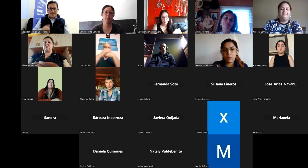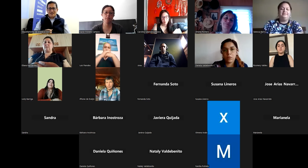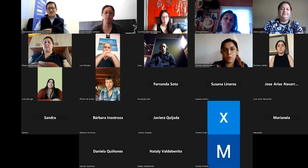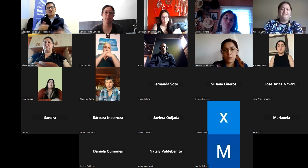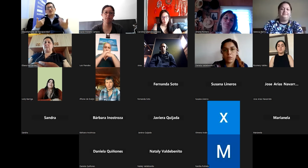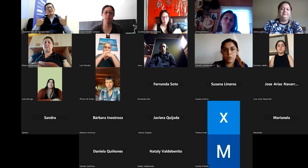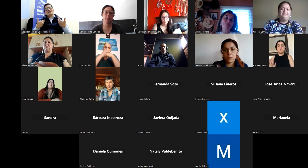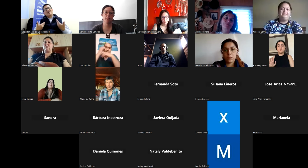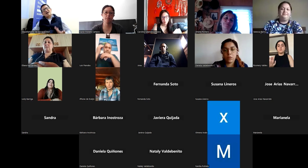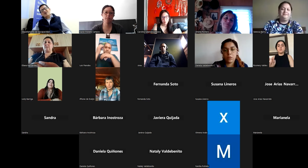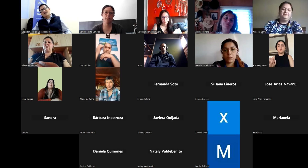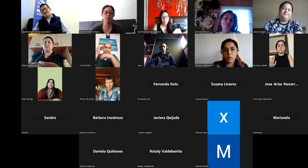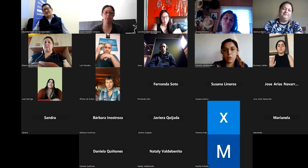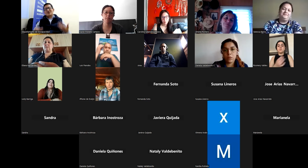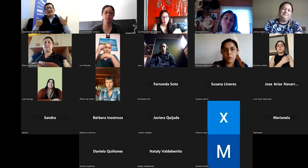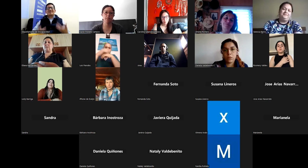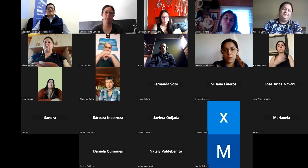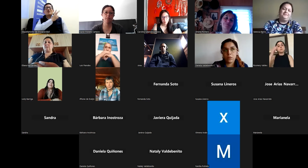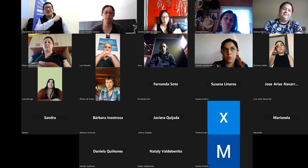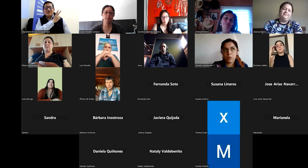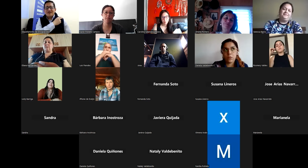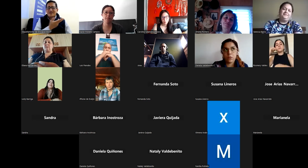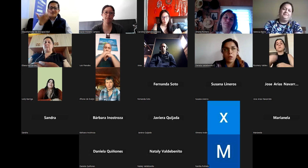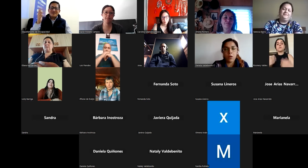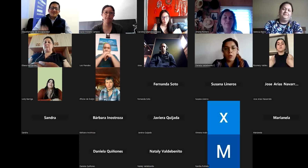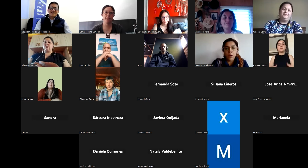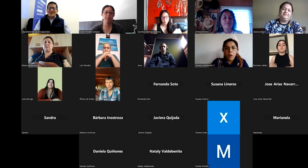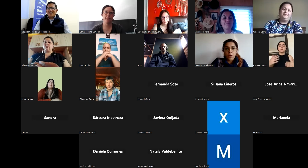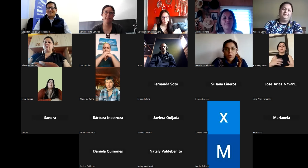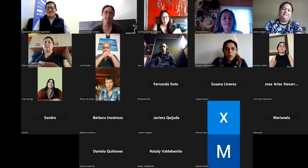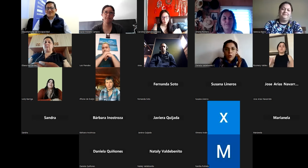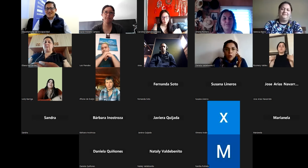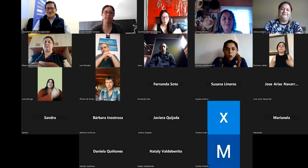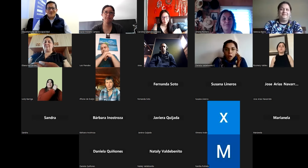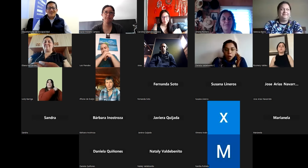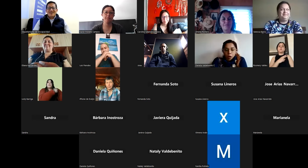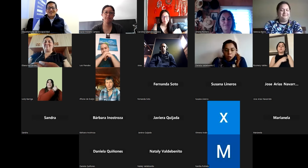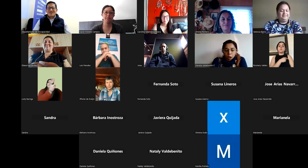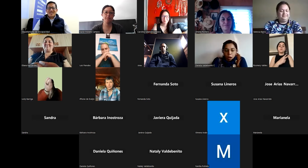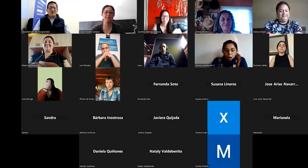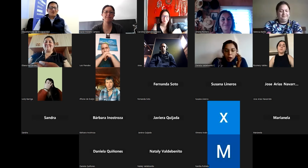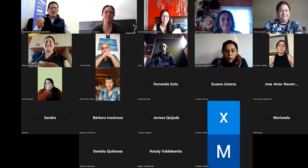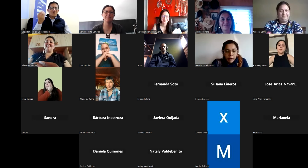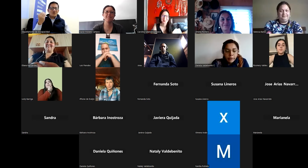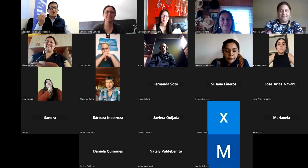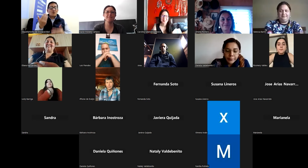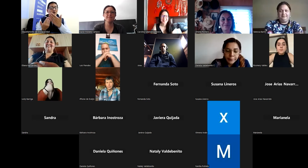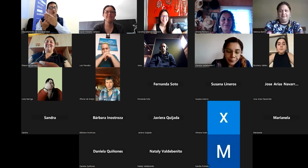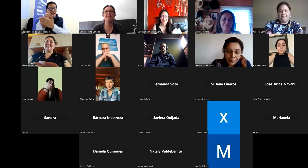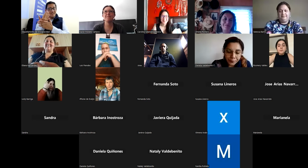estoy cansado estoy cansado jefe ¿no? hay estas cosas entonces tenemos buenos días